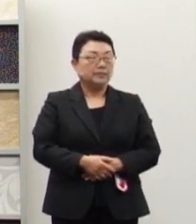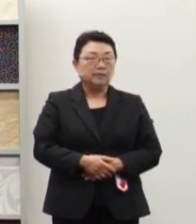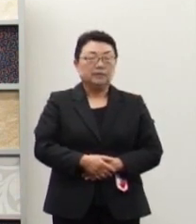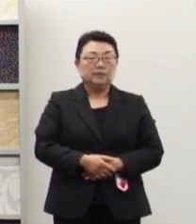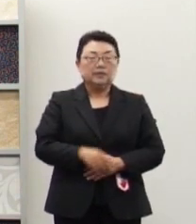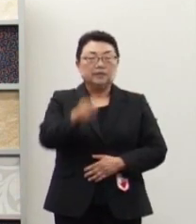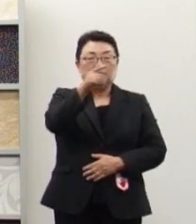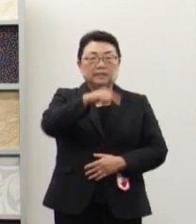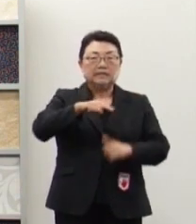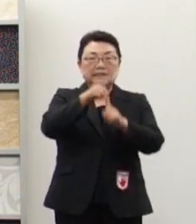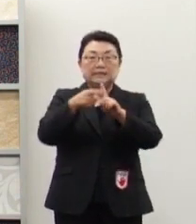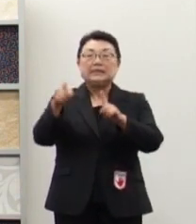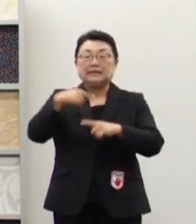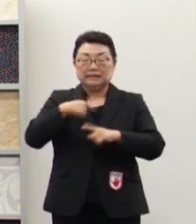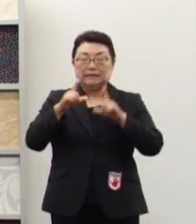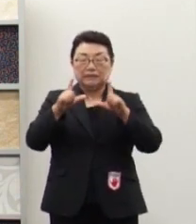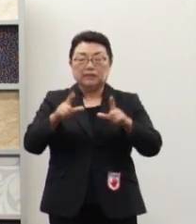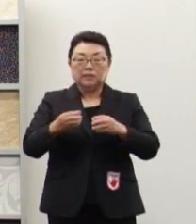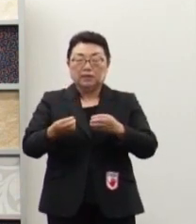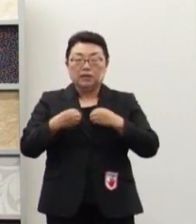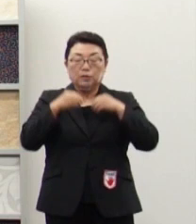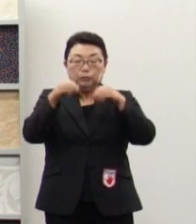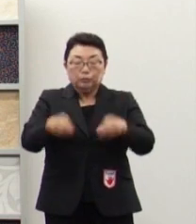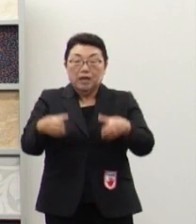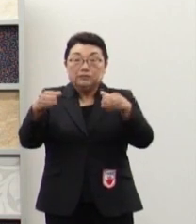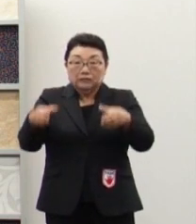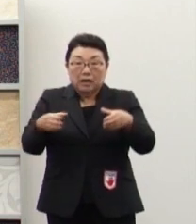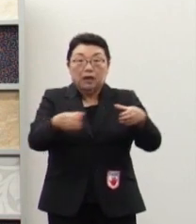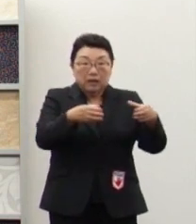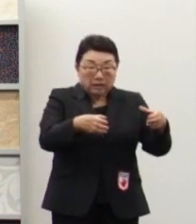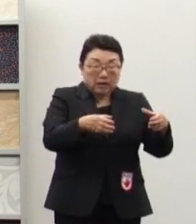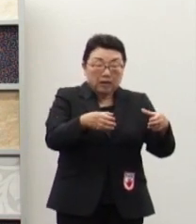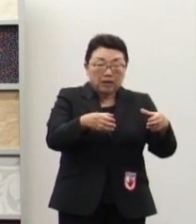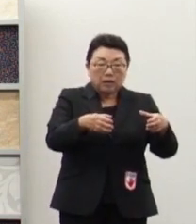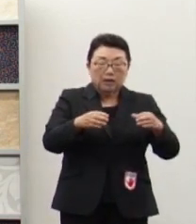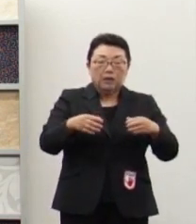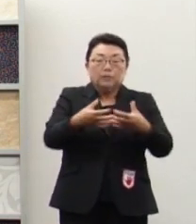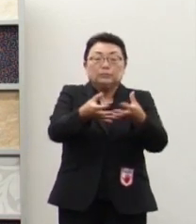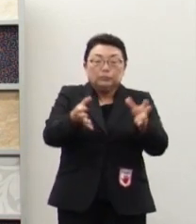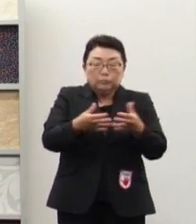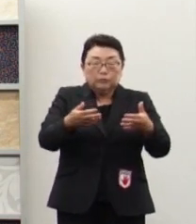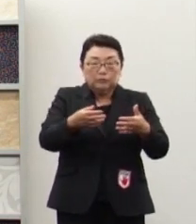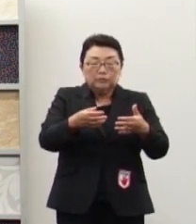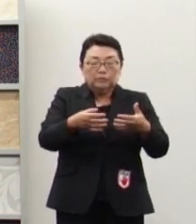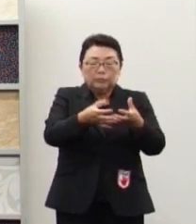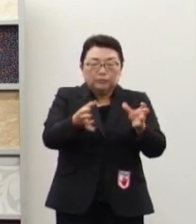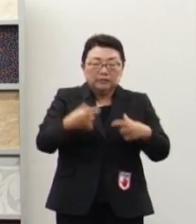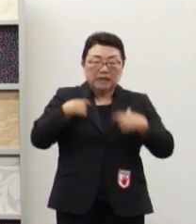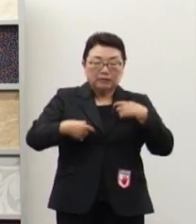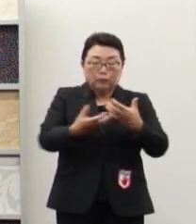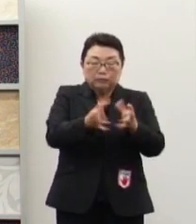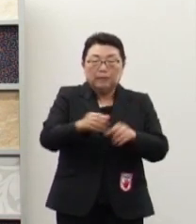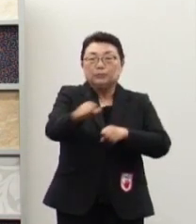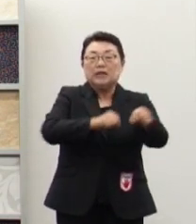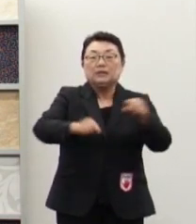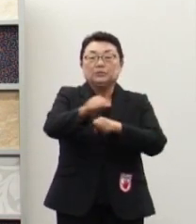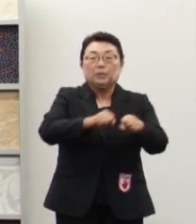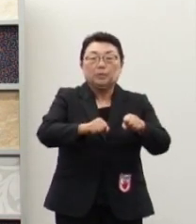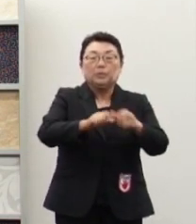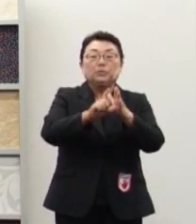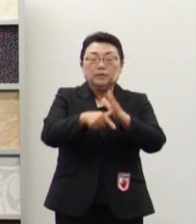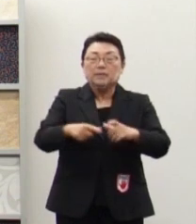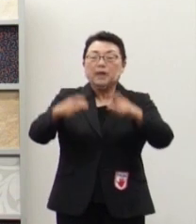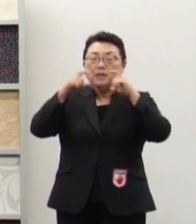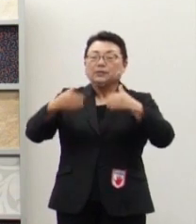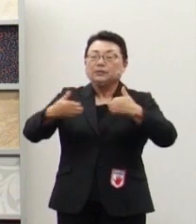CDC から、クラスターの状況で申しますと、部活でのマスクの着用の徹底を求めたその時期、そ